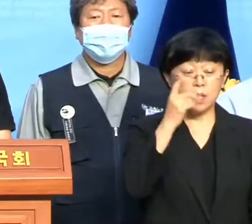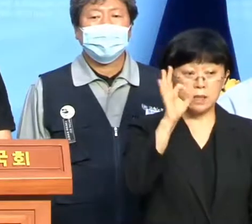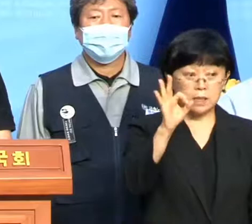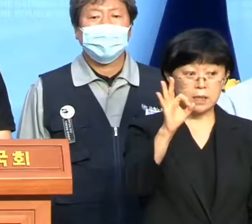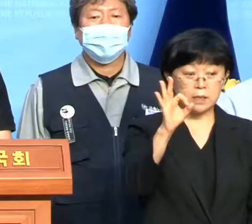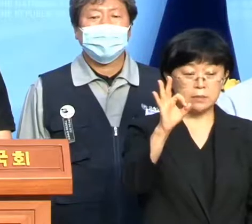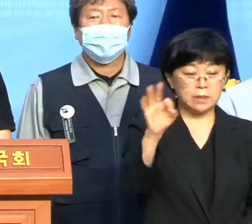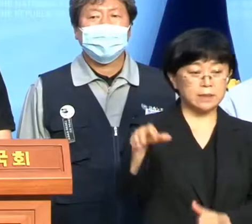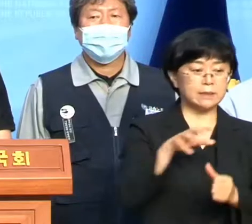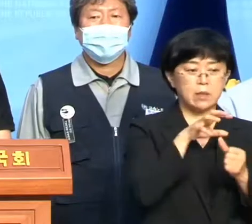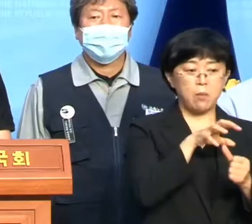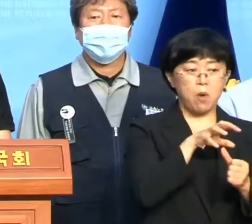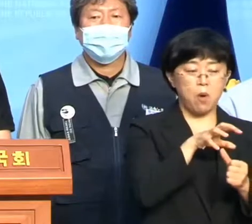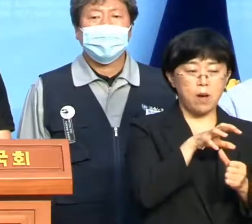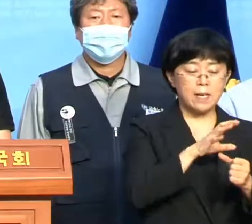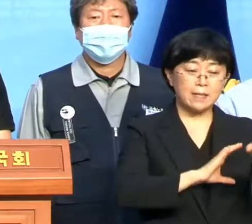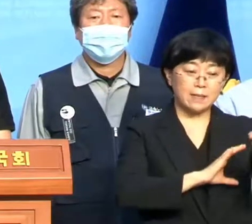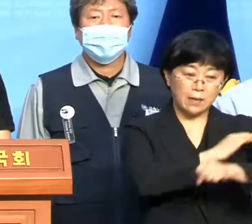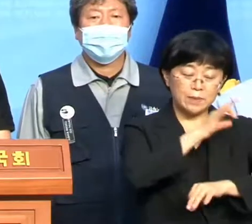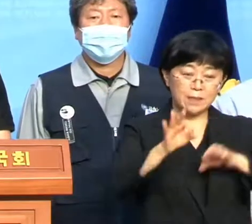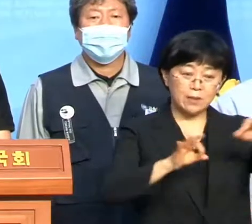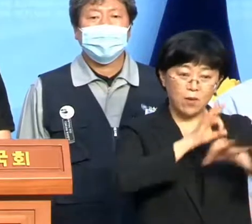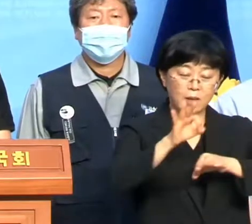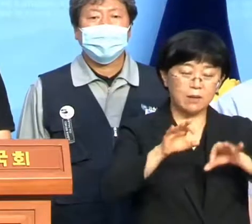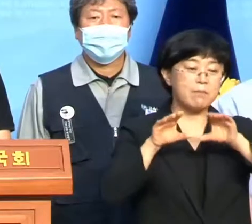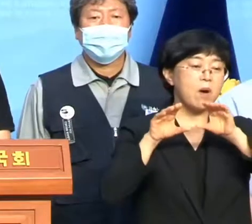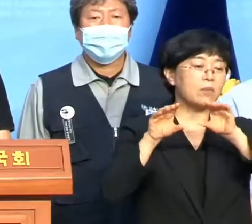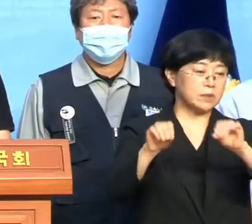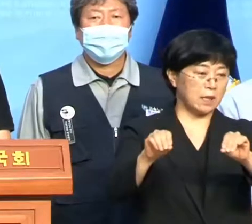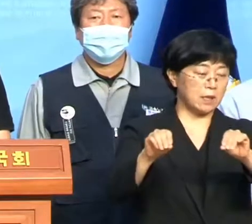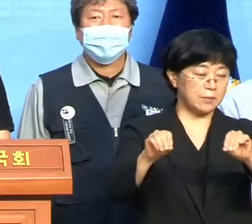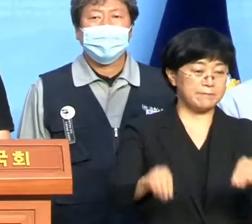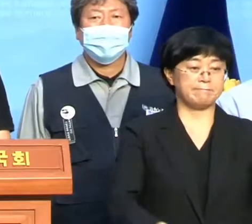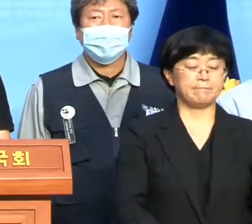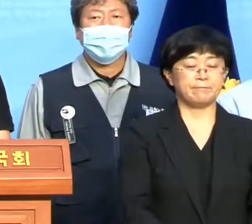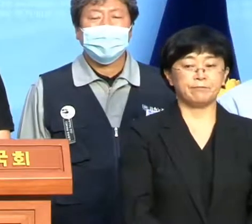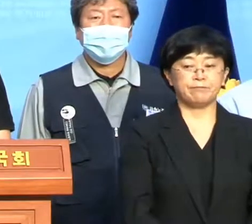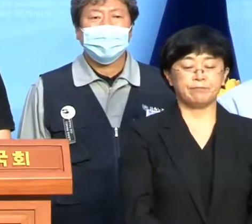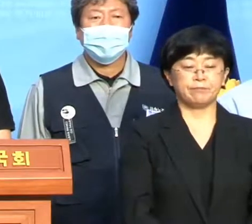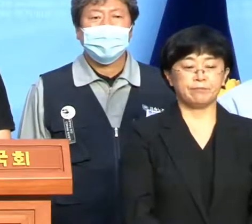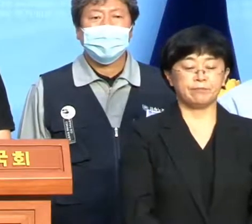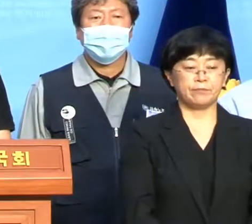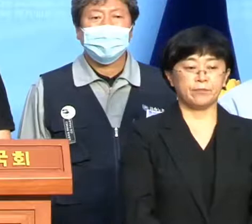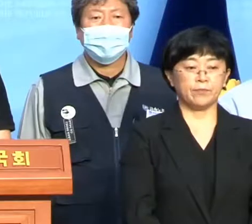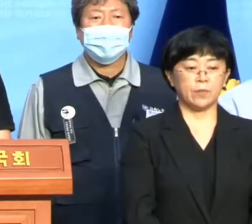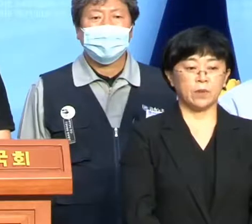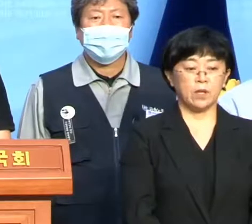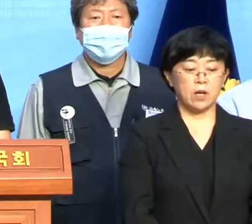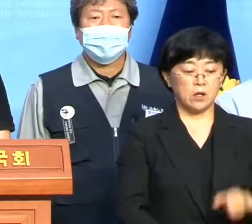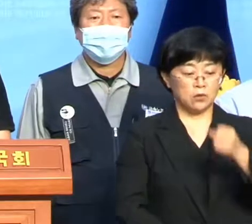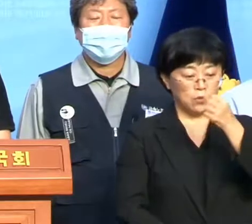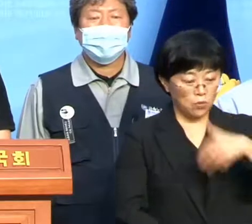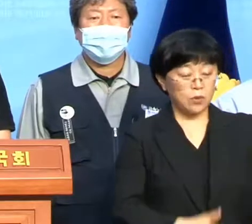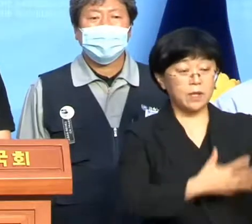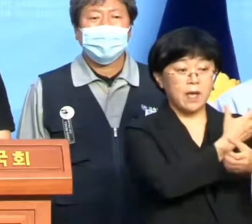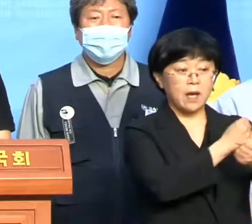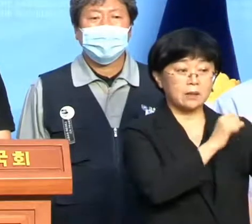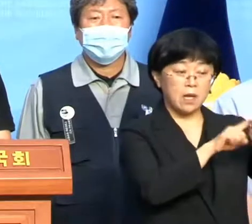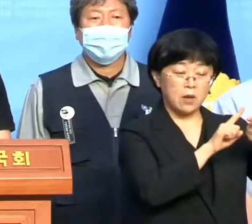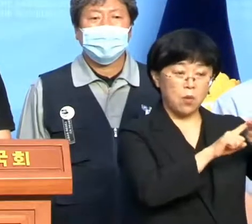볼모로 한 각질을 즉각 중단하라 도급계약서 대로